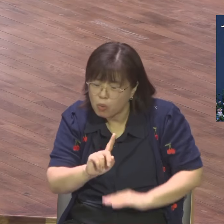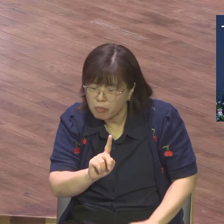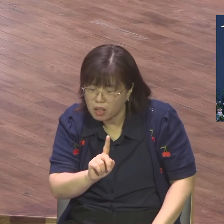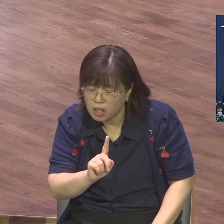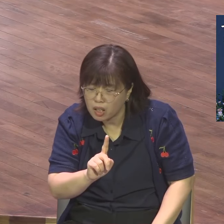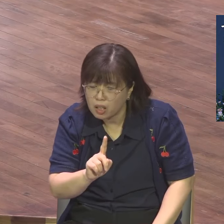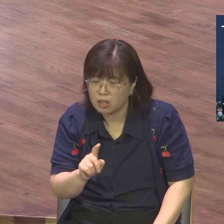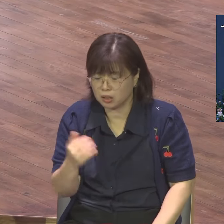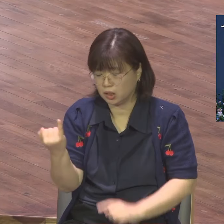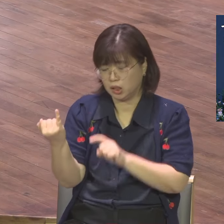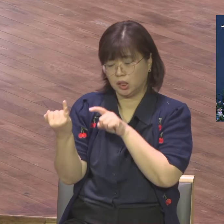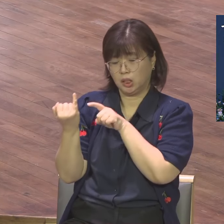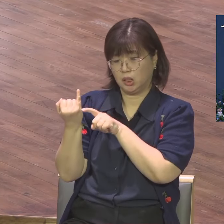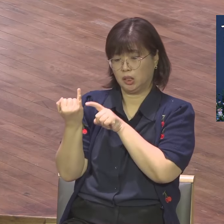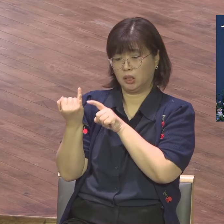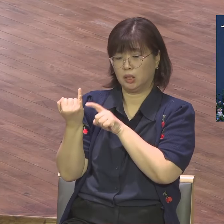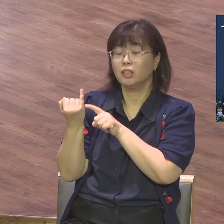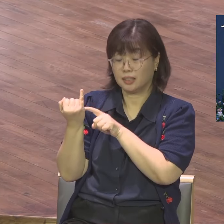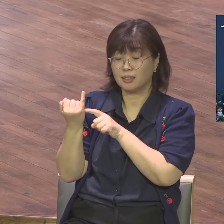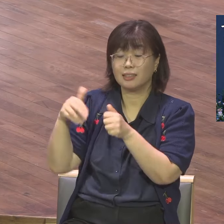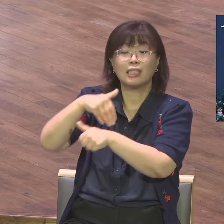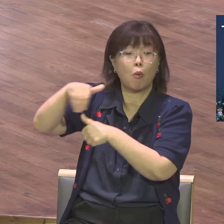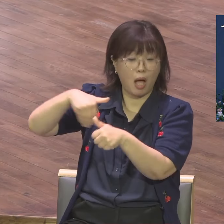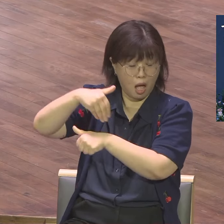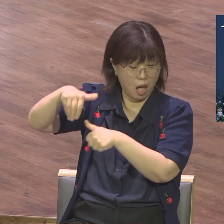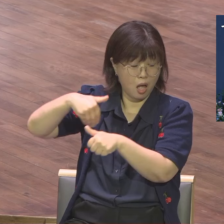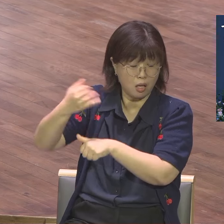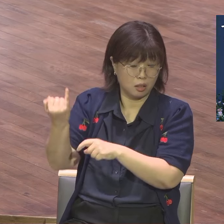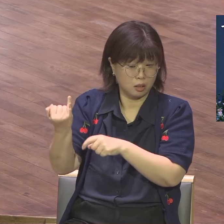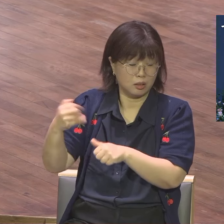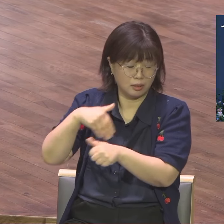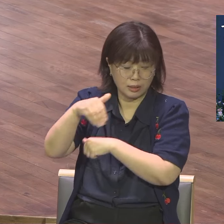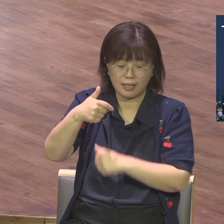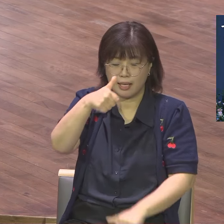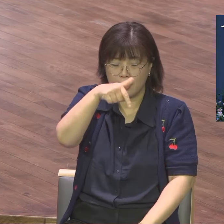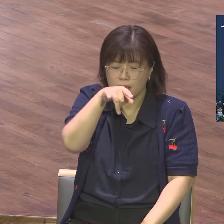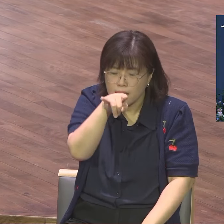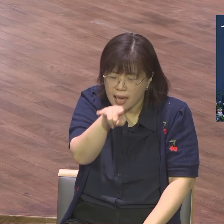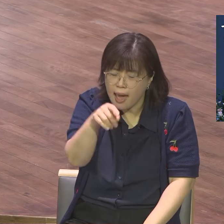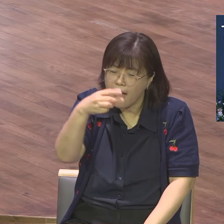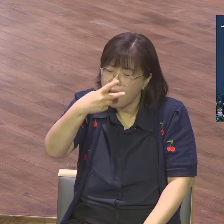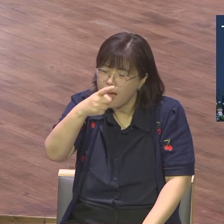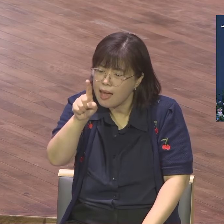술람미 여인을 묘사하는 내용인데 본문에 나오는 계달의 장막은